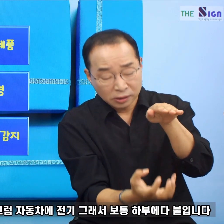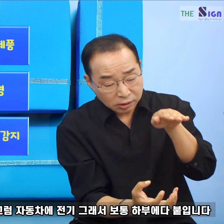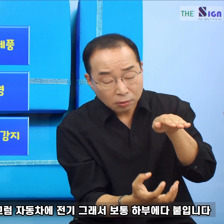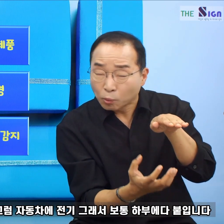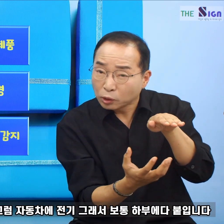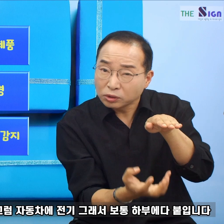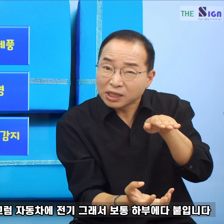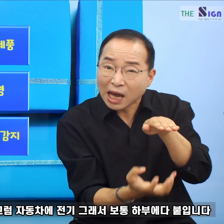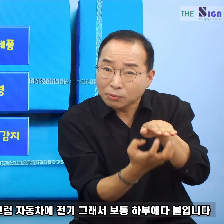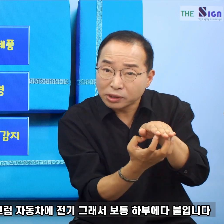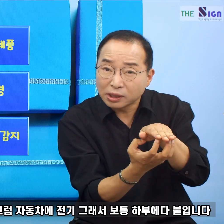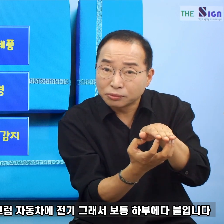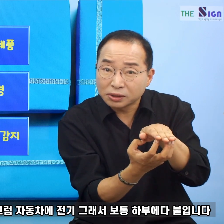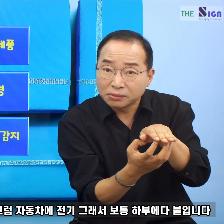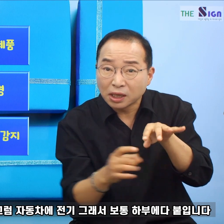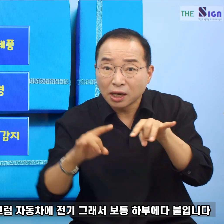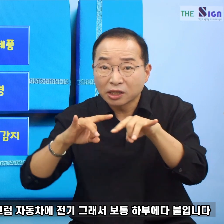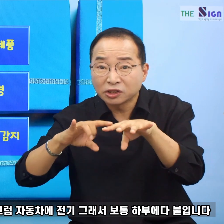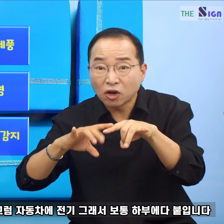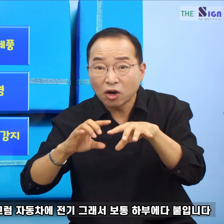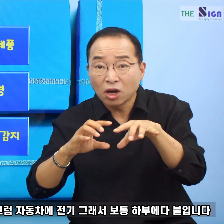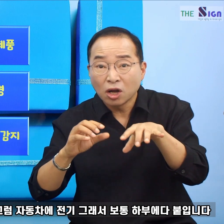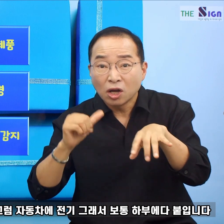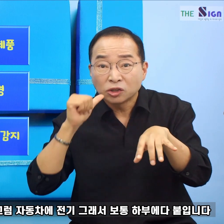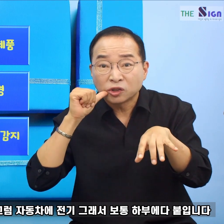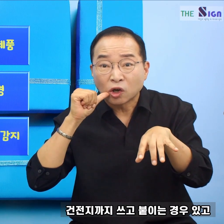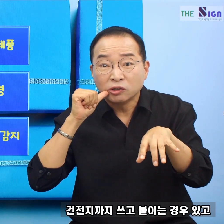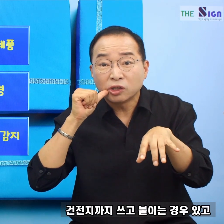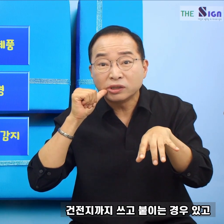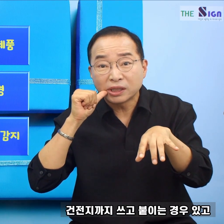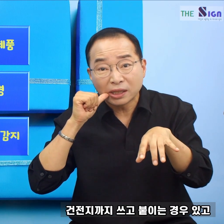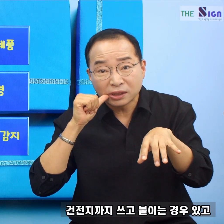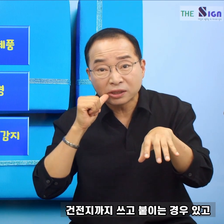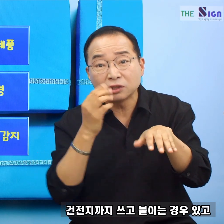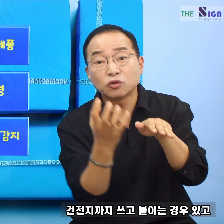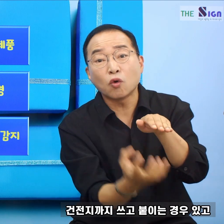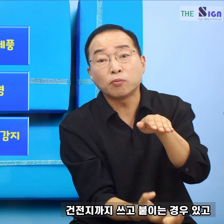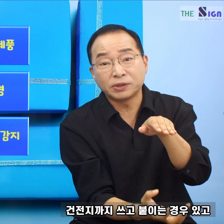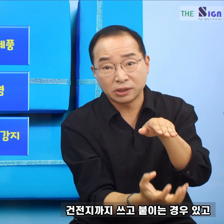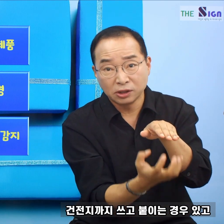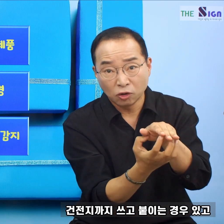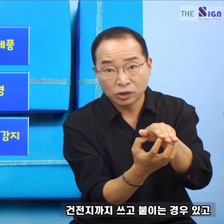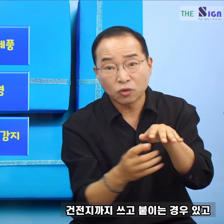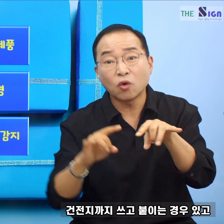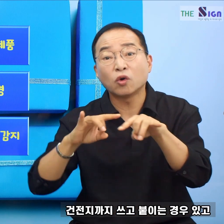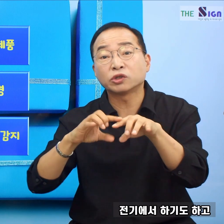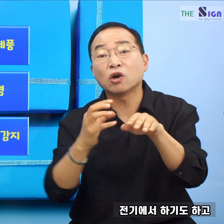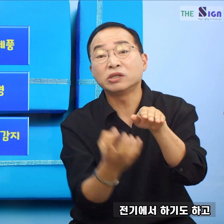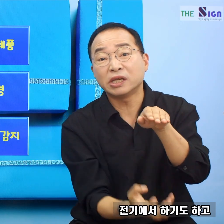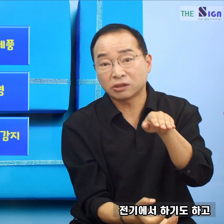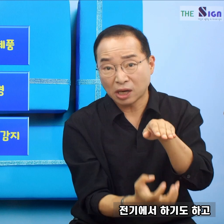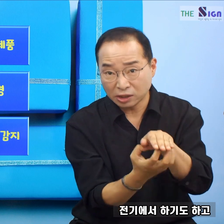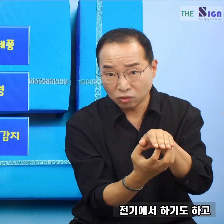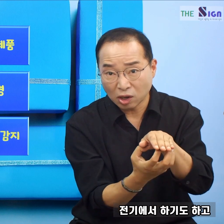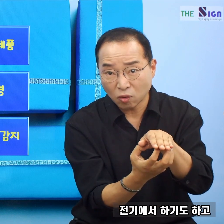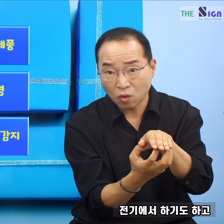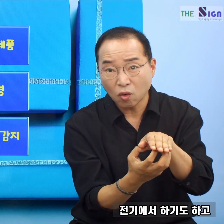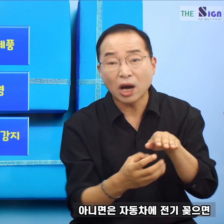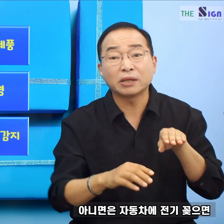그래서 보통 이제 하부에다 붙입니다. 그래서 건전지까지 쓰고 붙이는 경우 있고, 전기에서 하기도 하고,